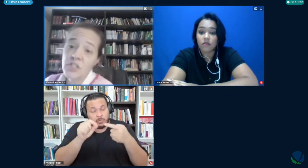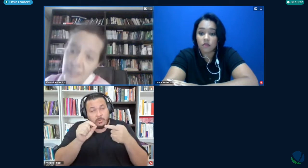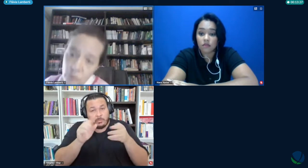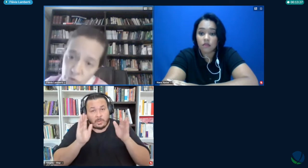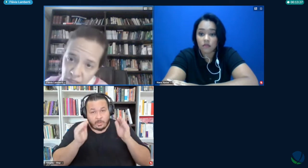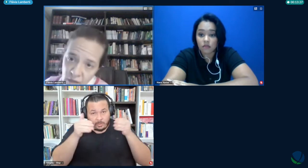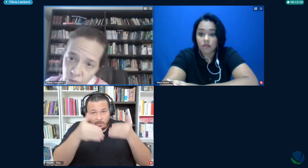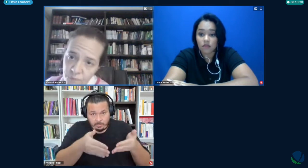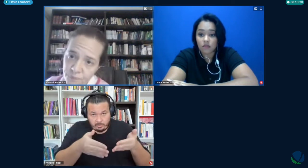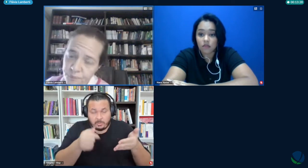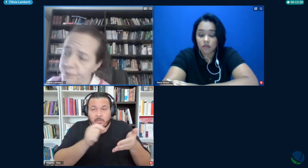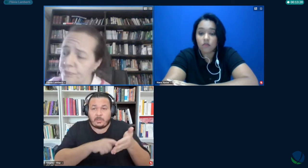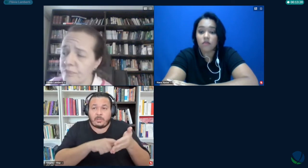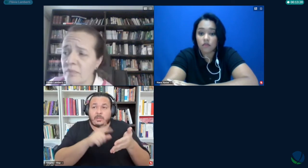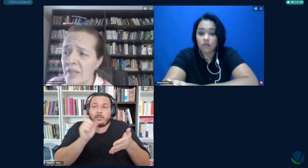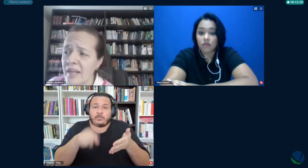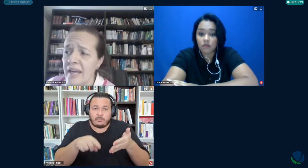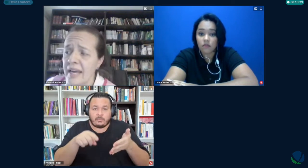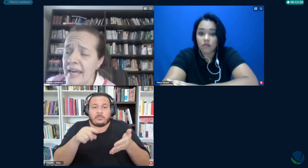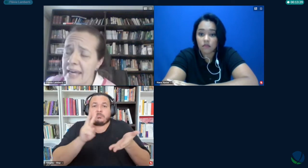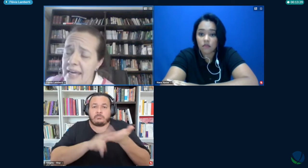tarefas de tradução.